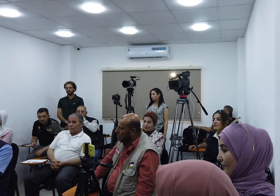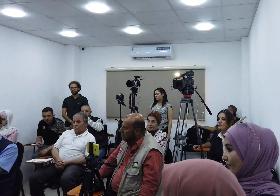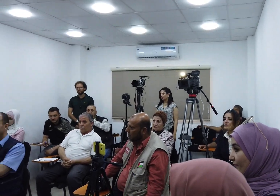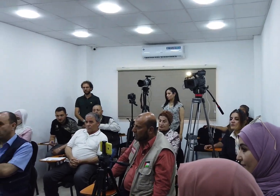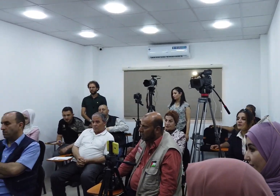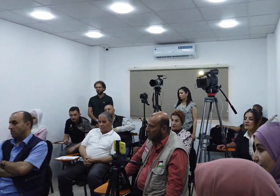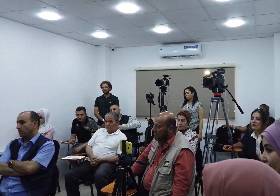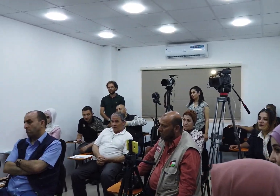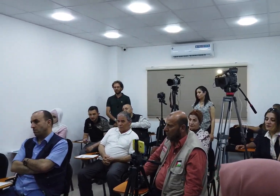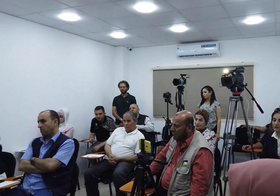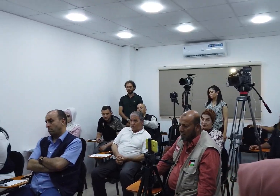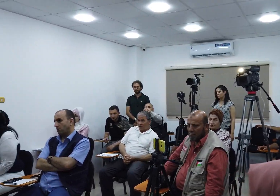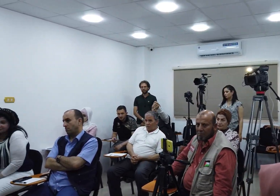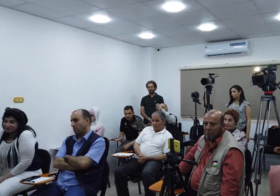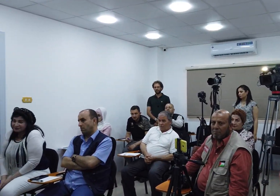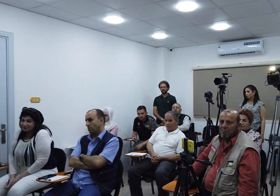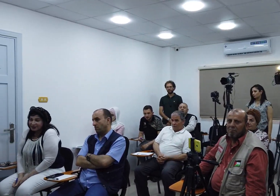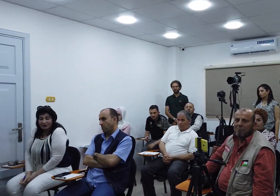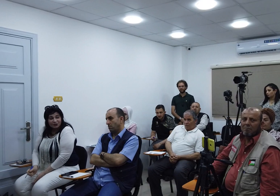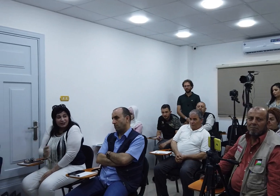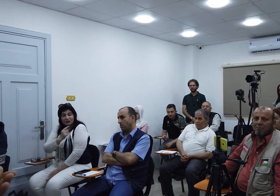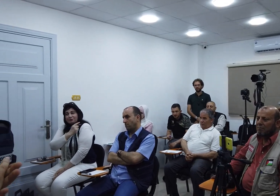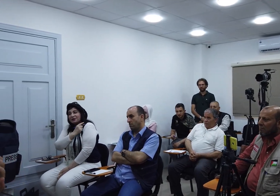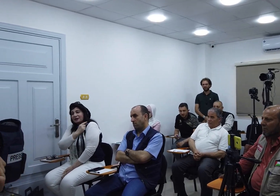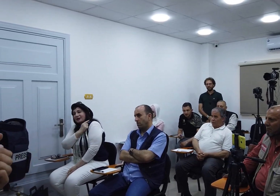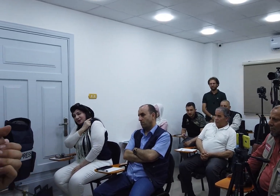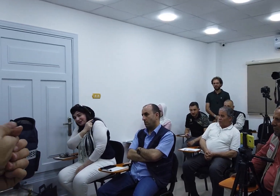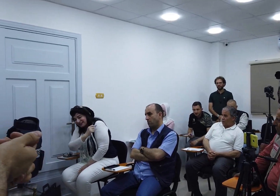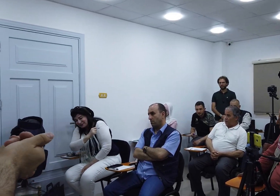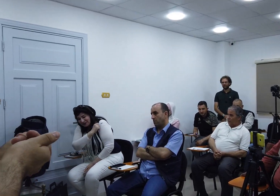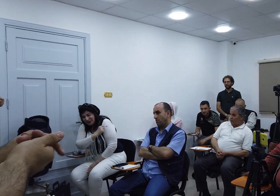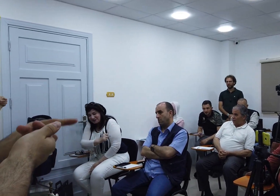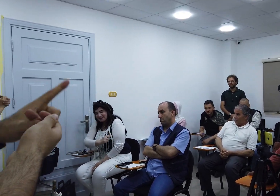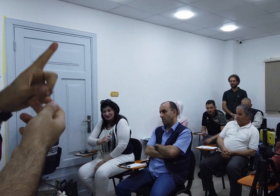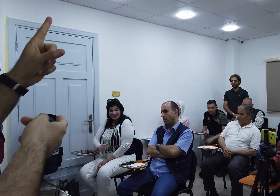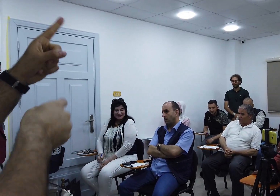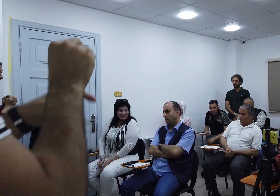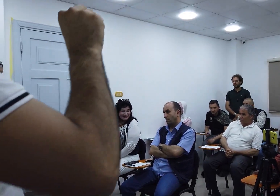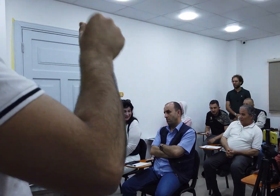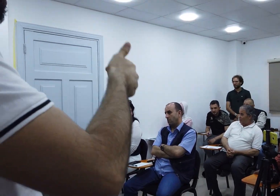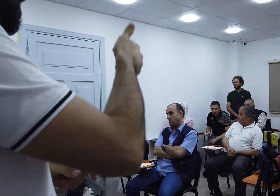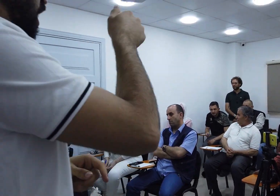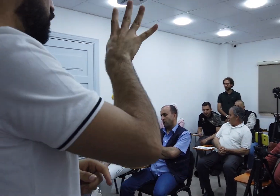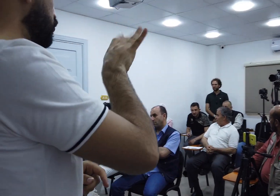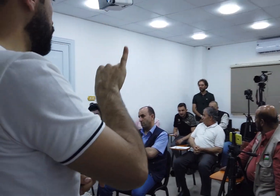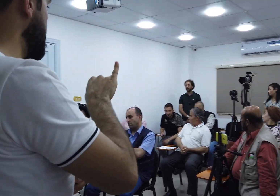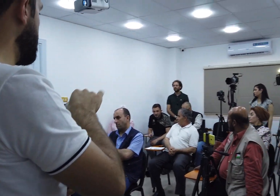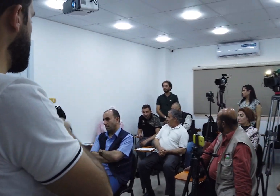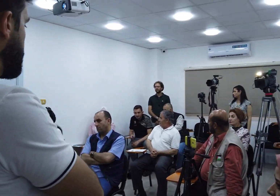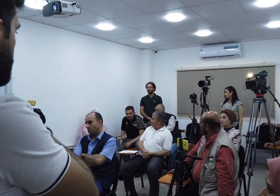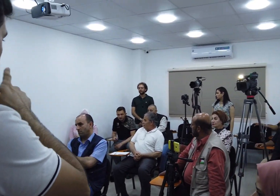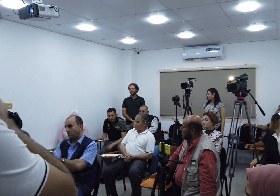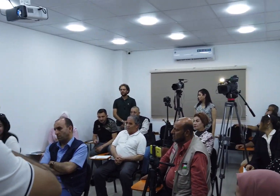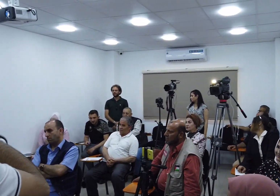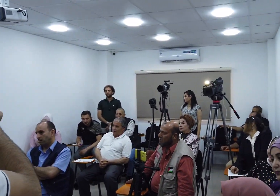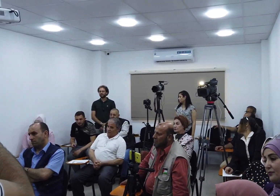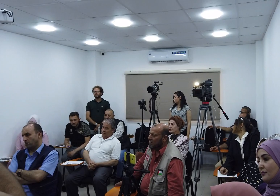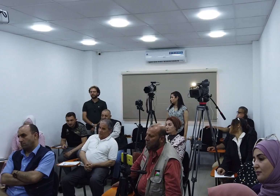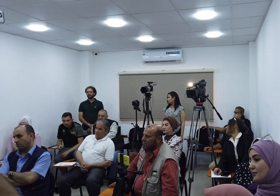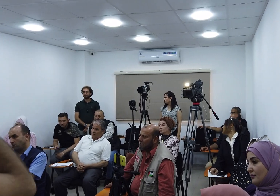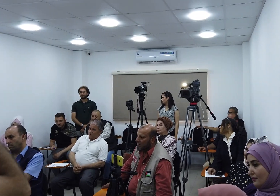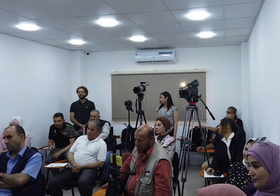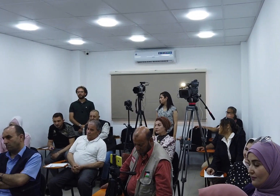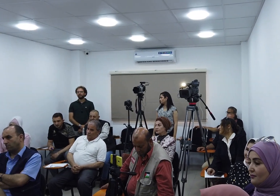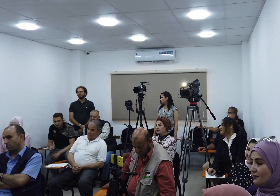عندهم والله يجيب الخير. هو الأساس إنه هو إدماجهم طبعًا في طبعًا الحياة اللي إحنا عم نعيشها سواء